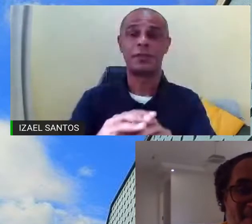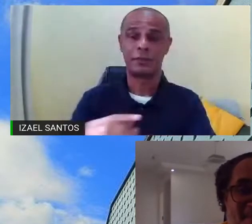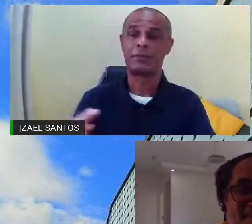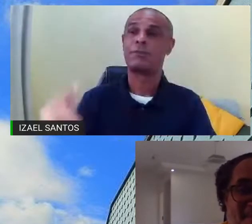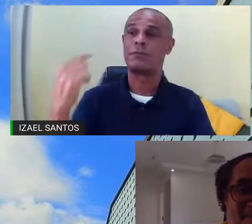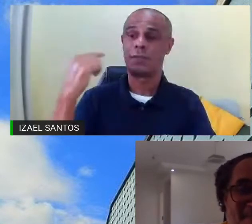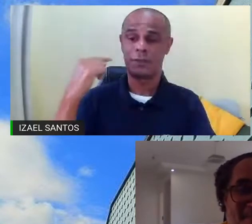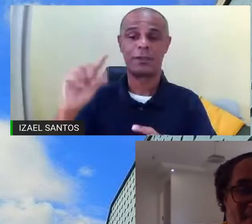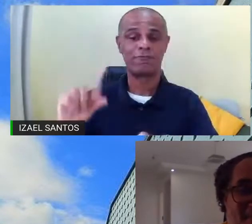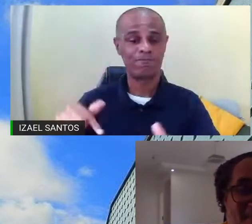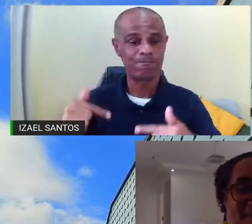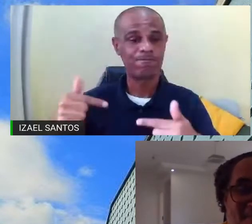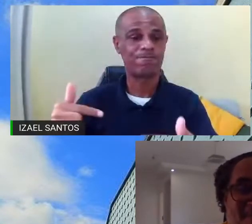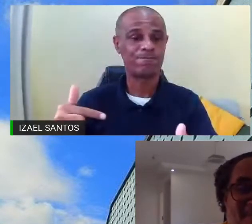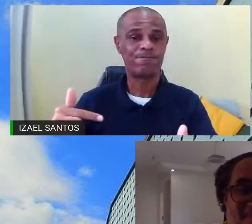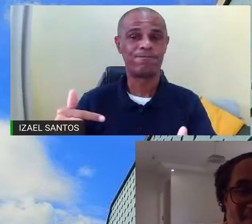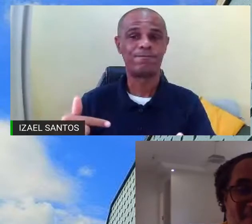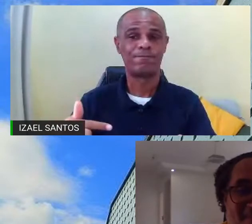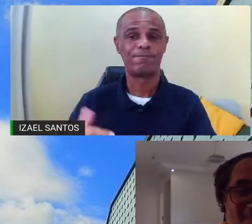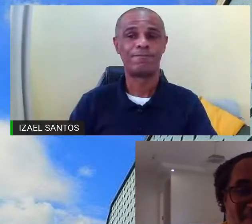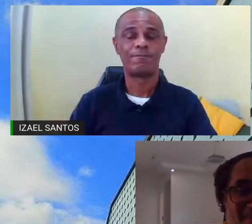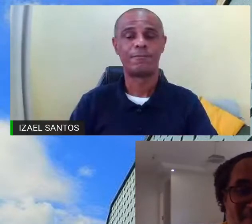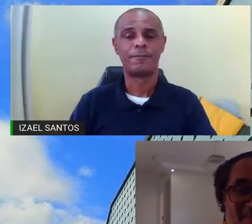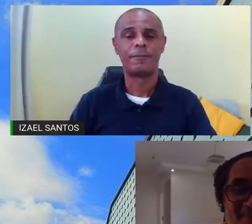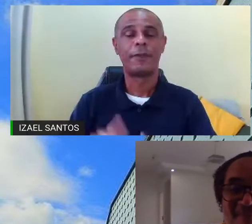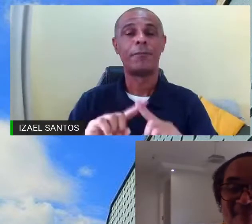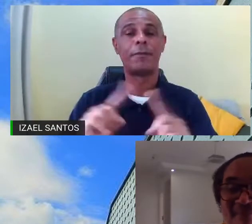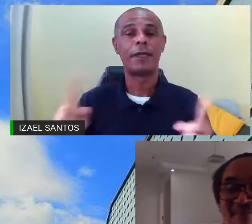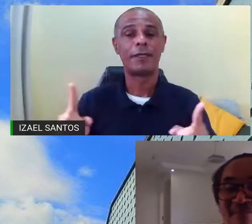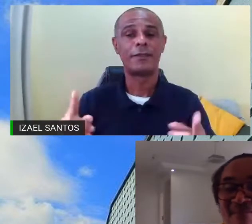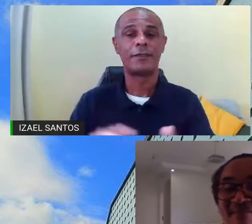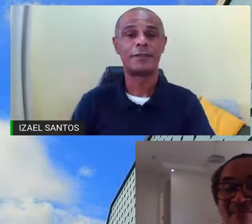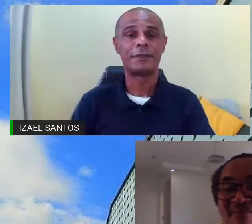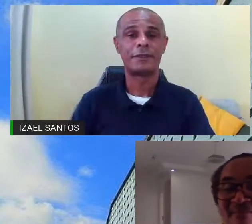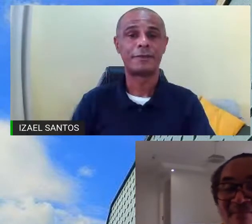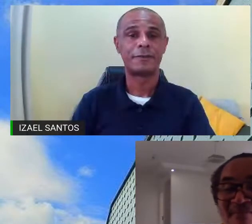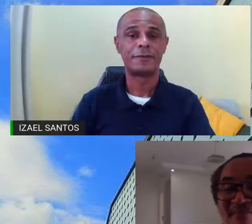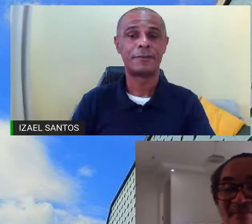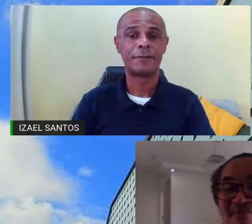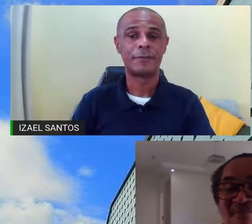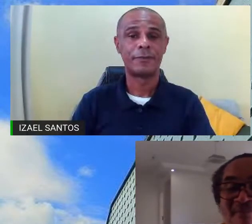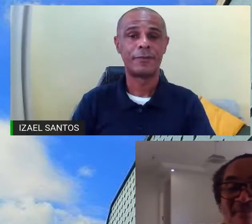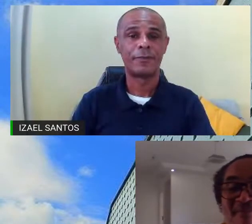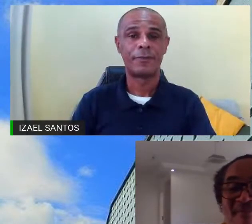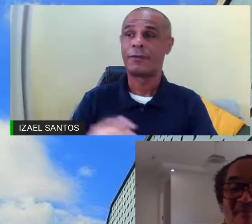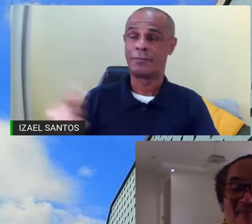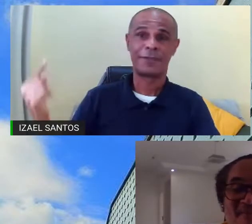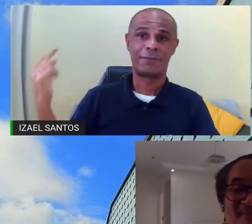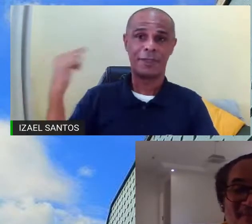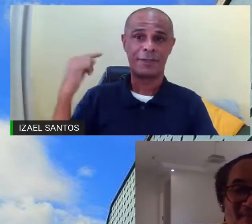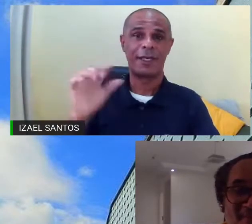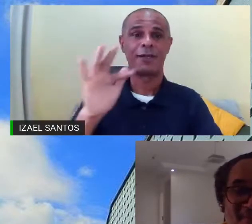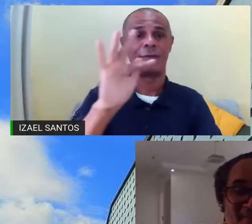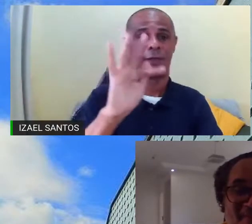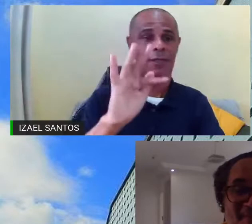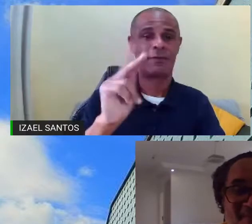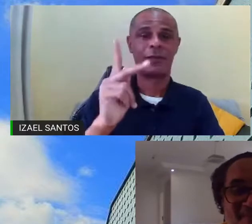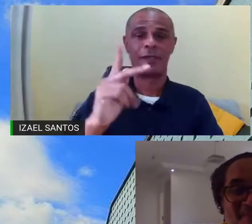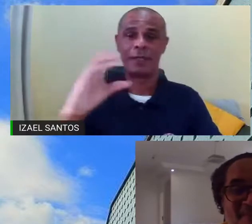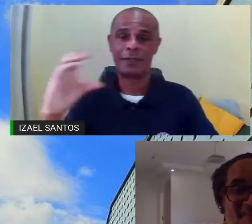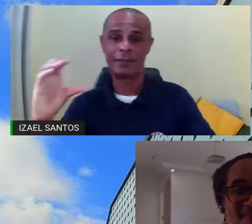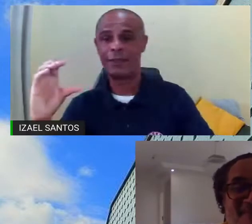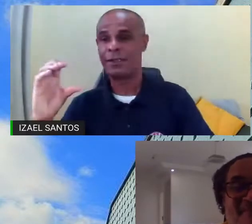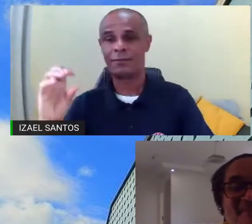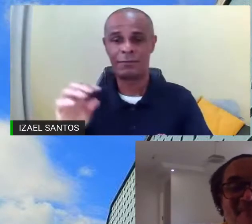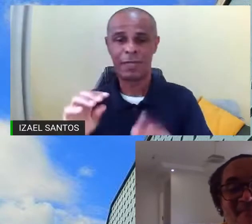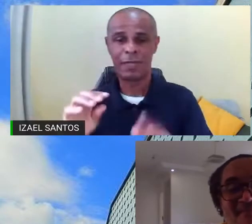E publicamos muito sobre isso. E o governo não conseguiu implantar naquele momento. Mas implantou alguma